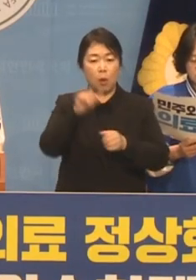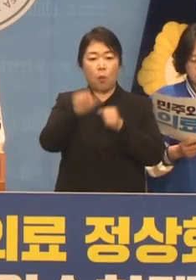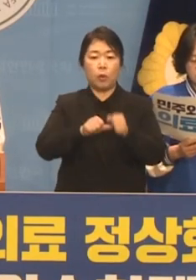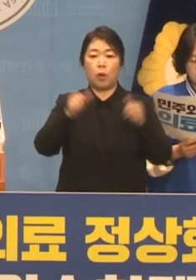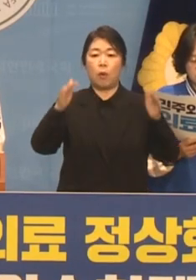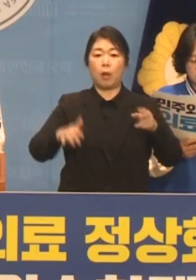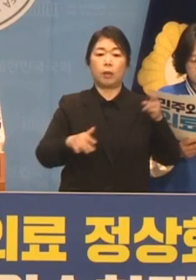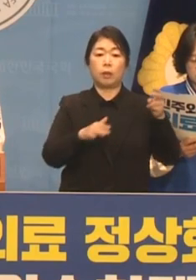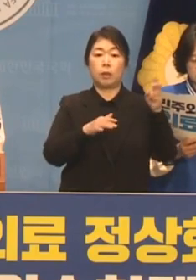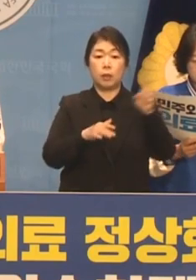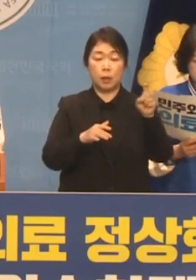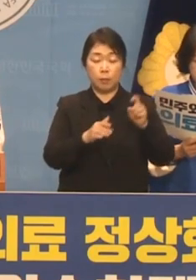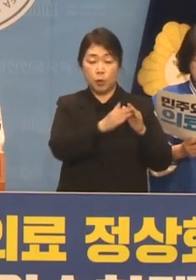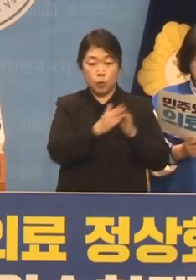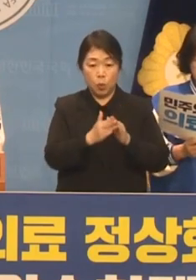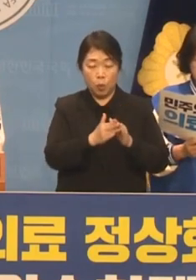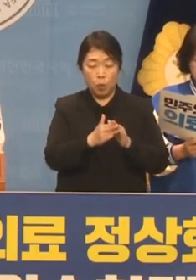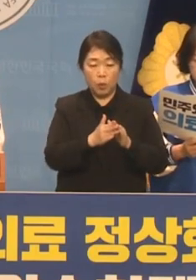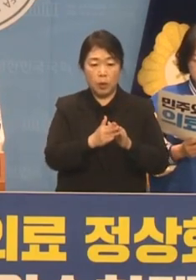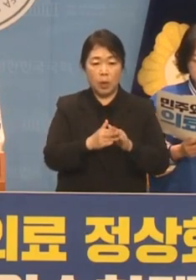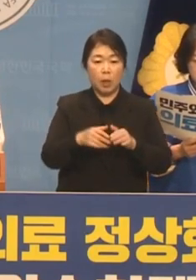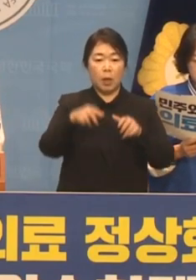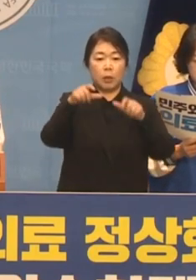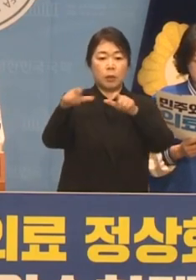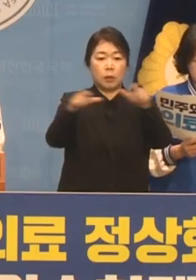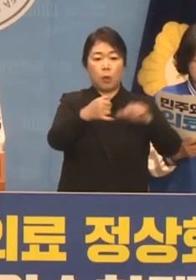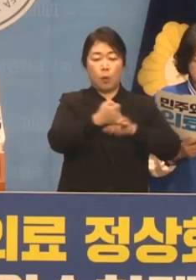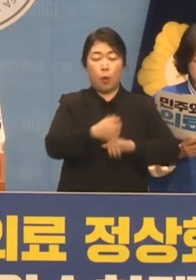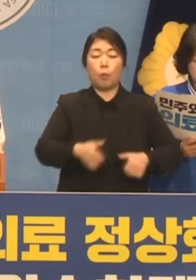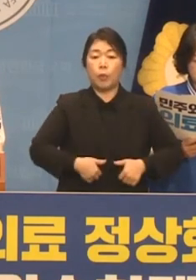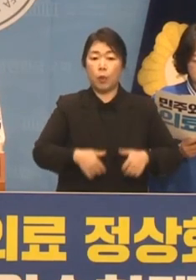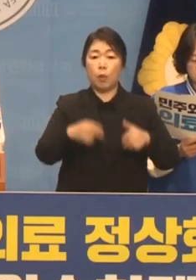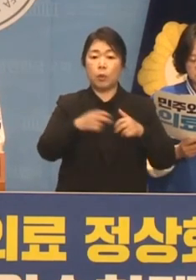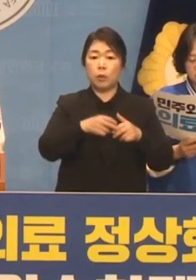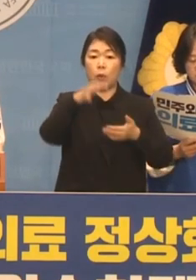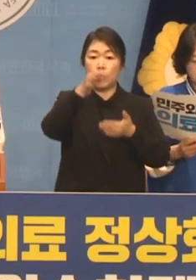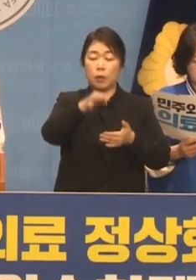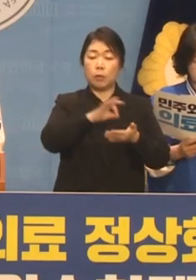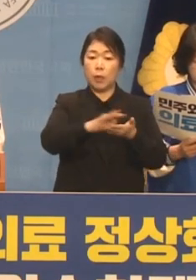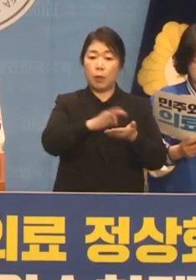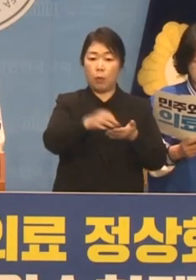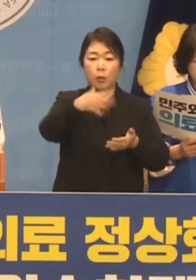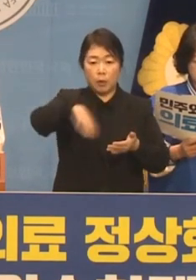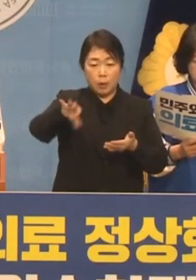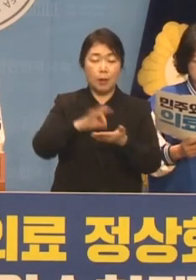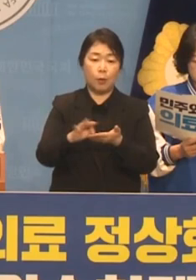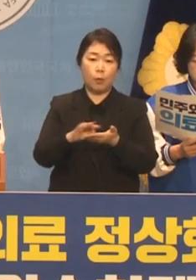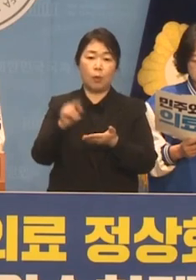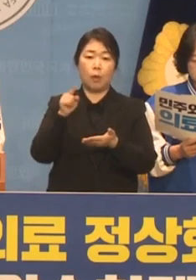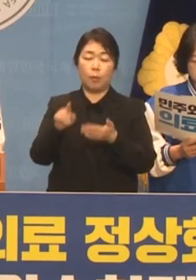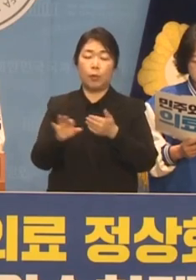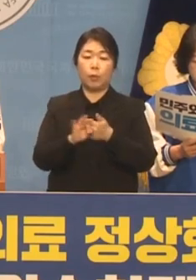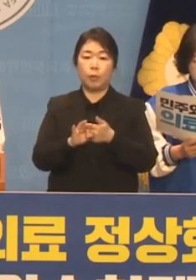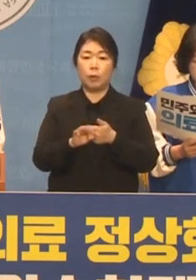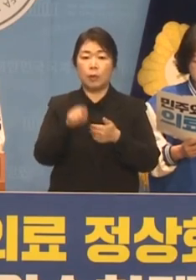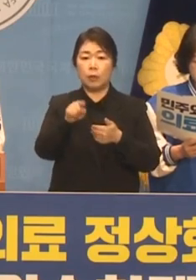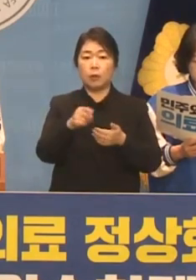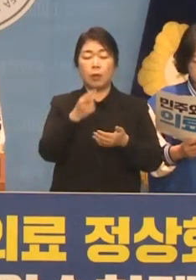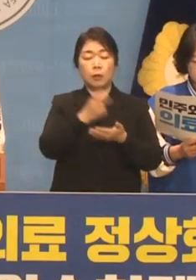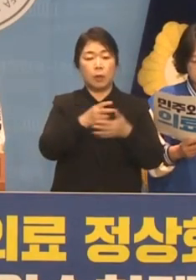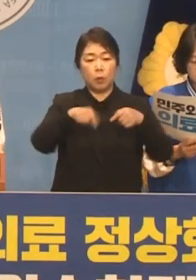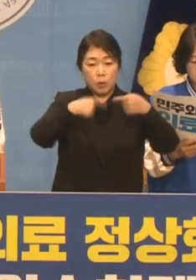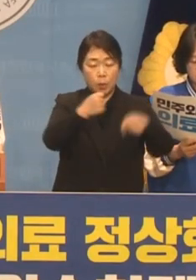10조원을 지역 필수 의료 기금으로 전환하여 어 지역 필수의료 책임제 참여하는 의과대학